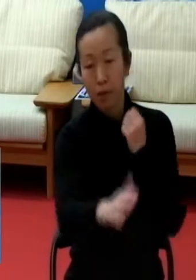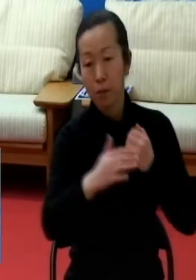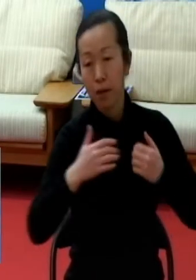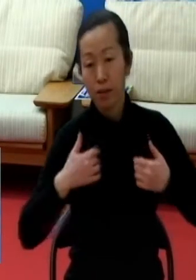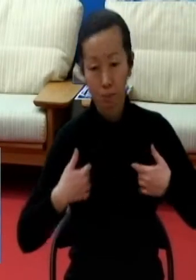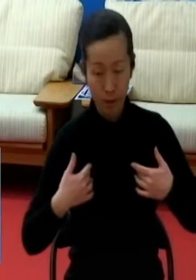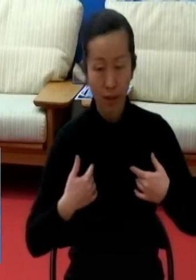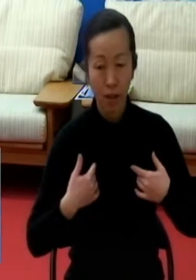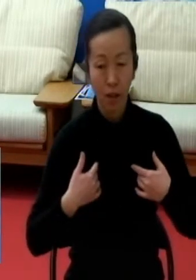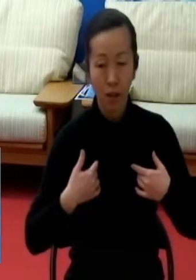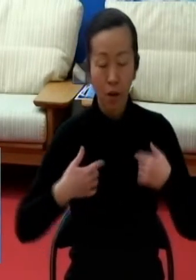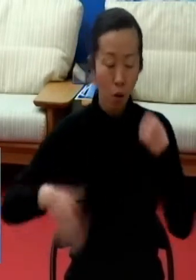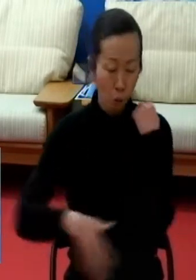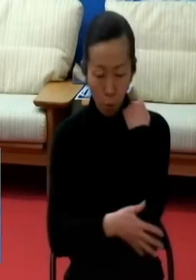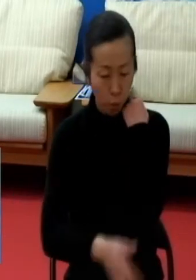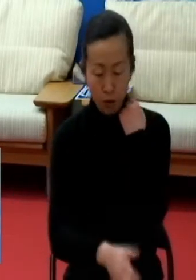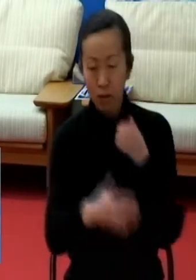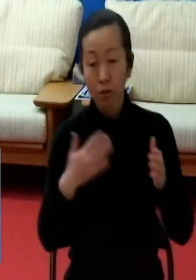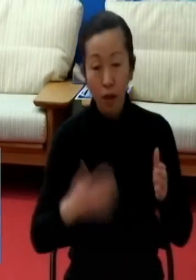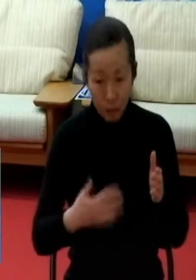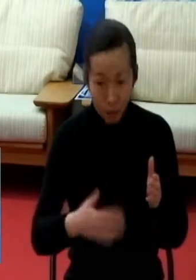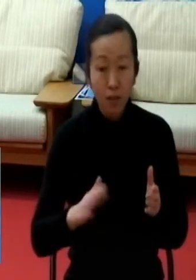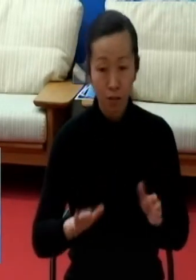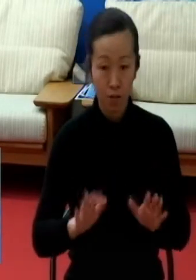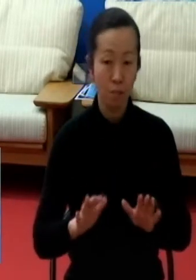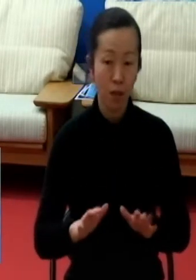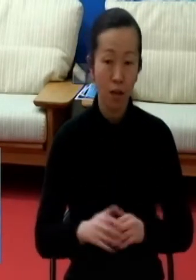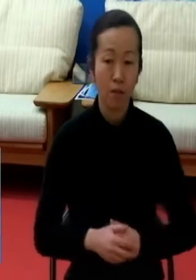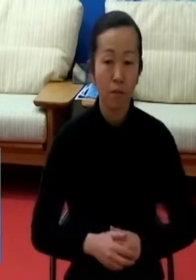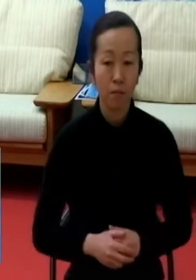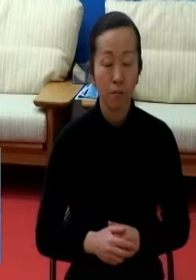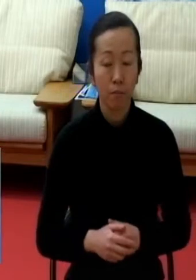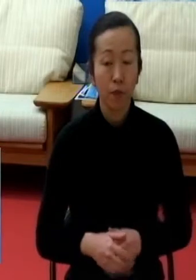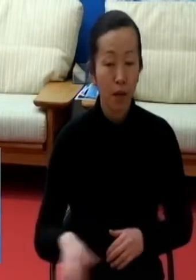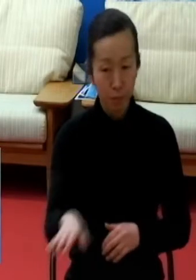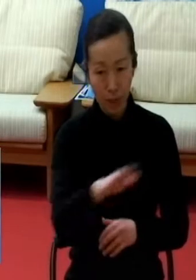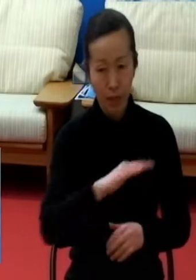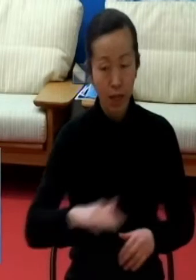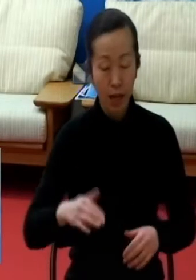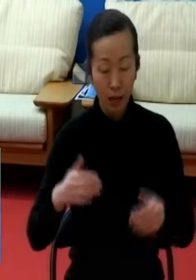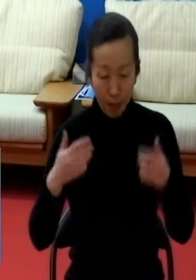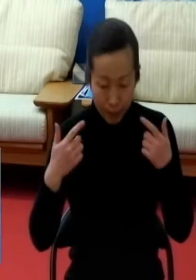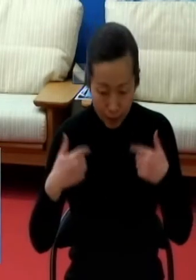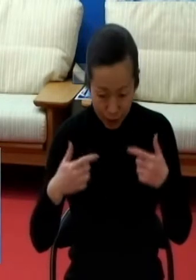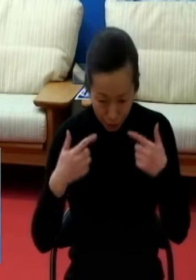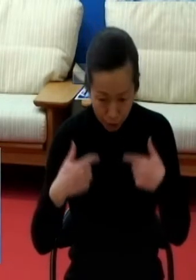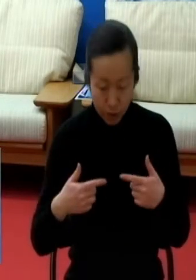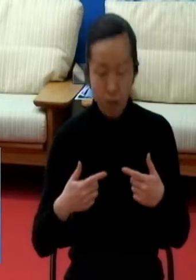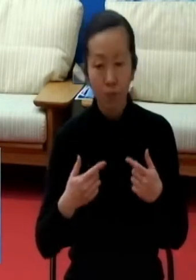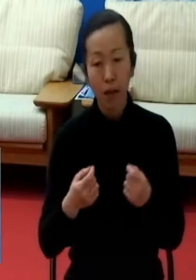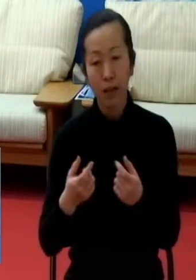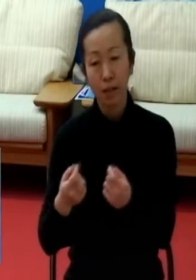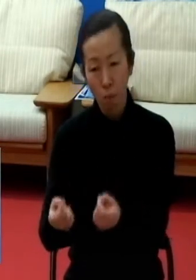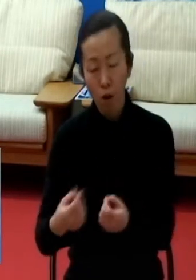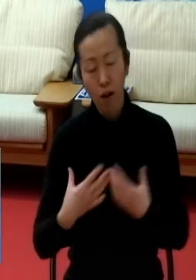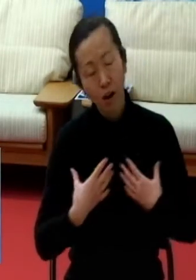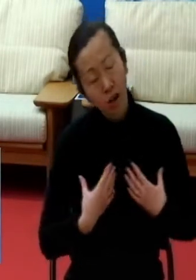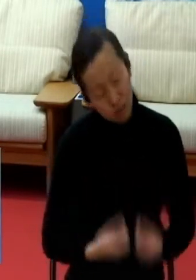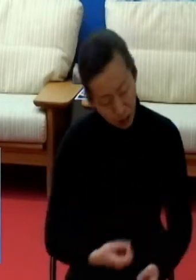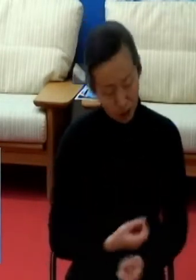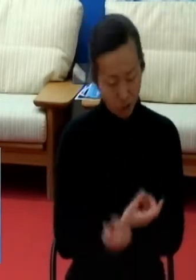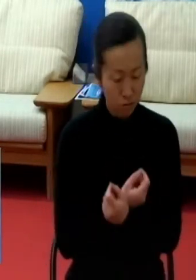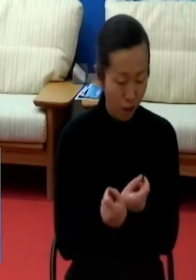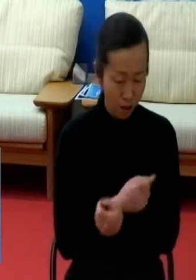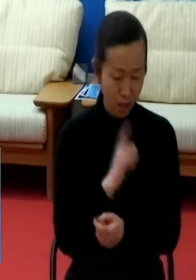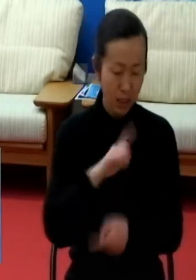언제까지 여러분 내가 낙심하고 원망하고 핑계만 댈 거냐? 皆さん、いつまで私が落第して、そしてまた恨んだ